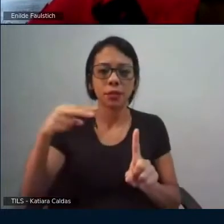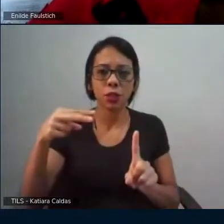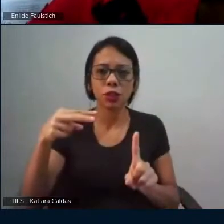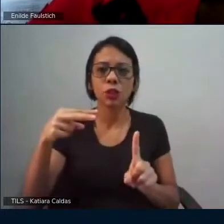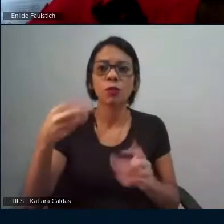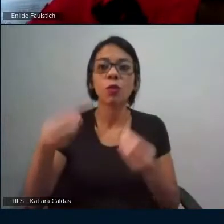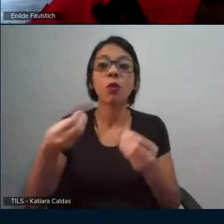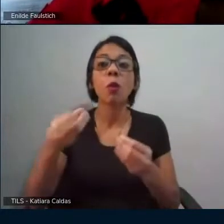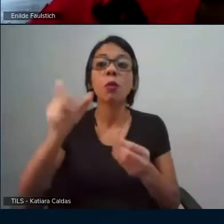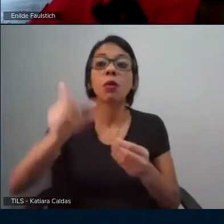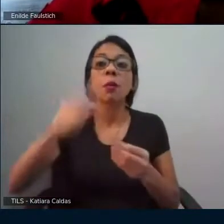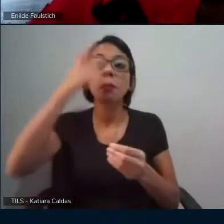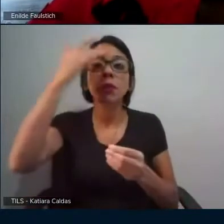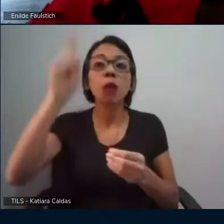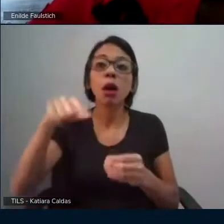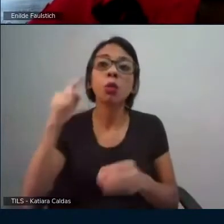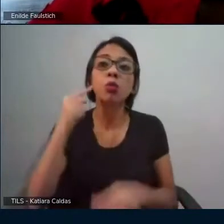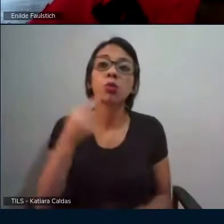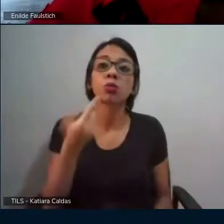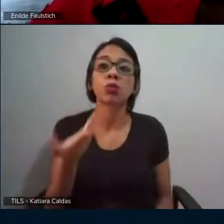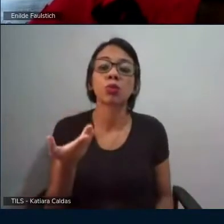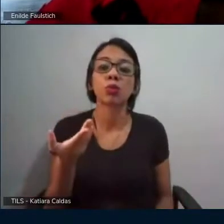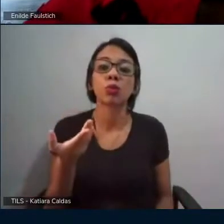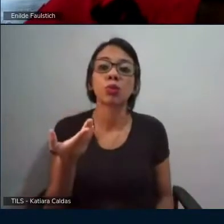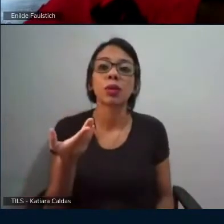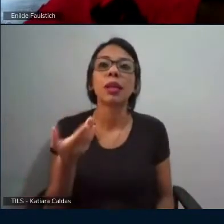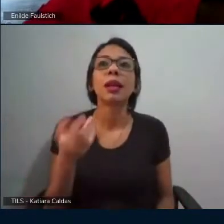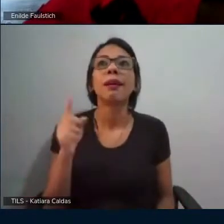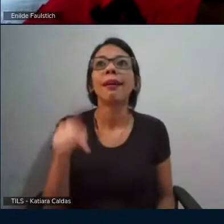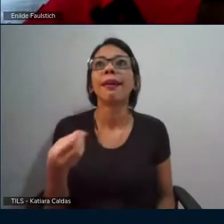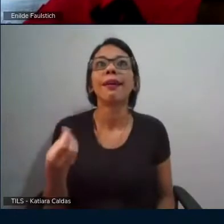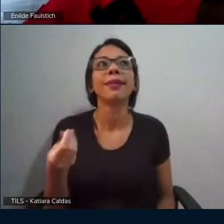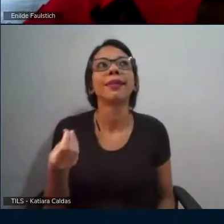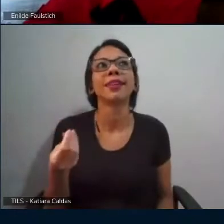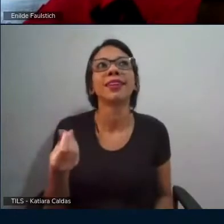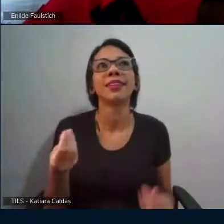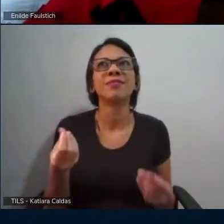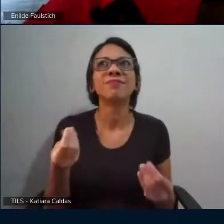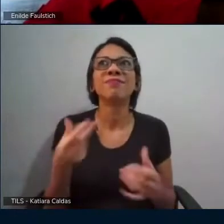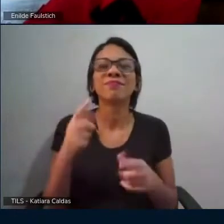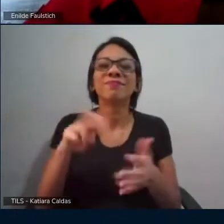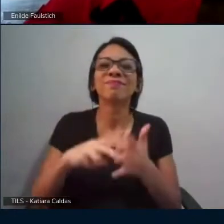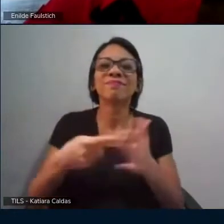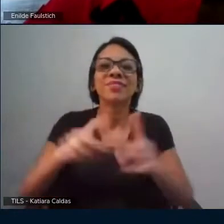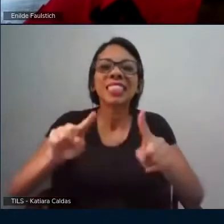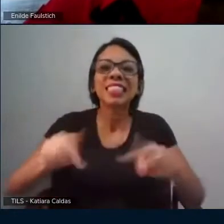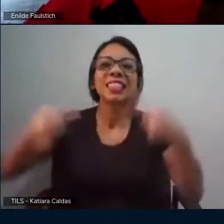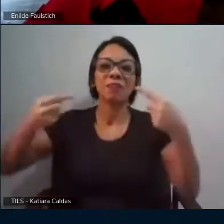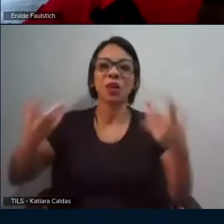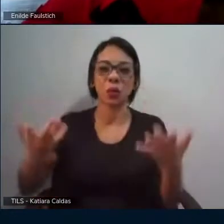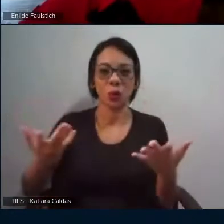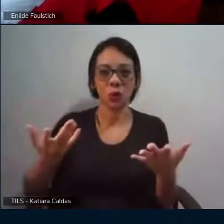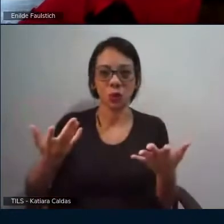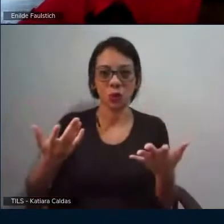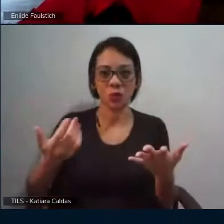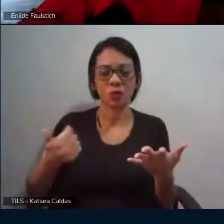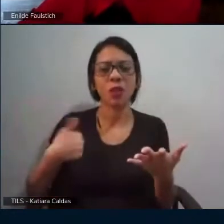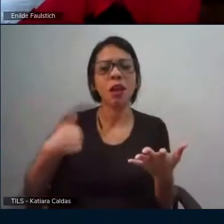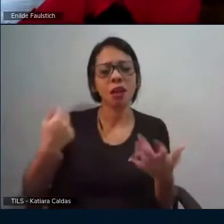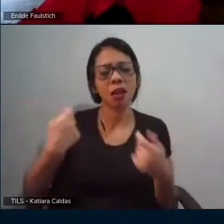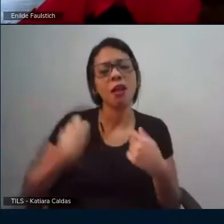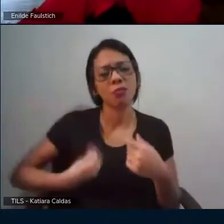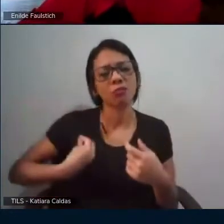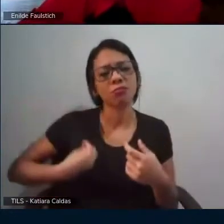um orientando surdo, foi algo assim muito desafiador. Eu estava